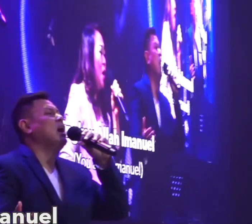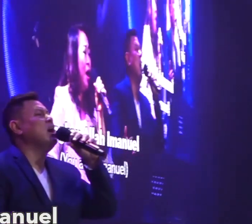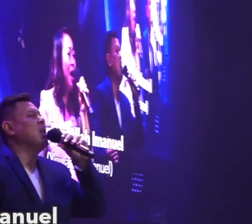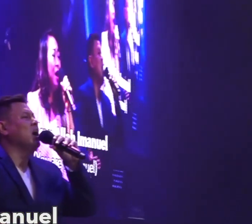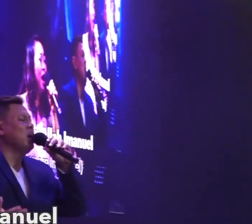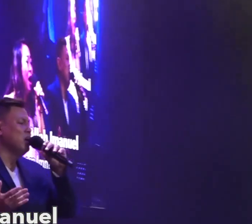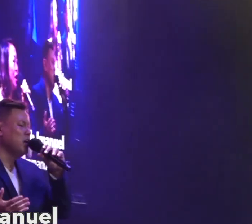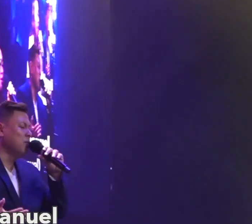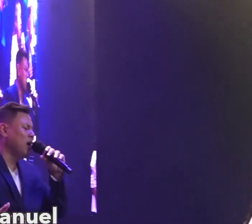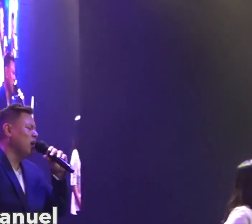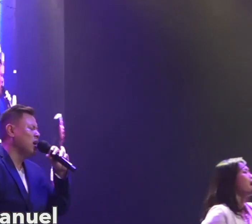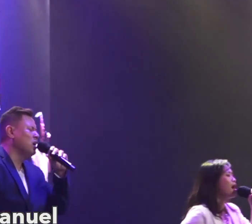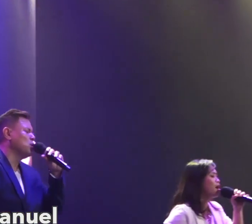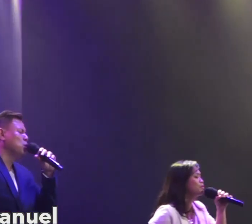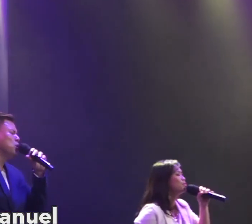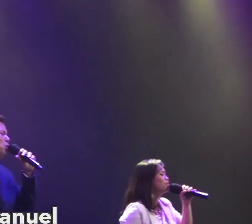Engkau Allah